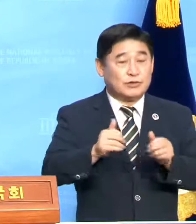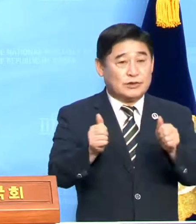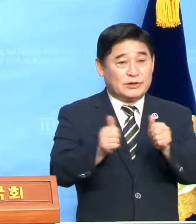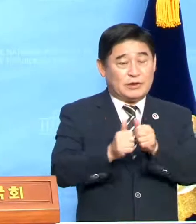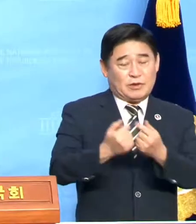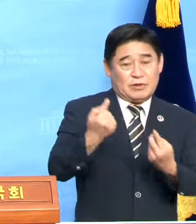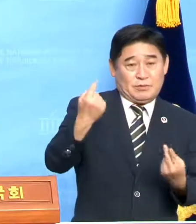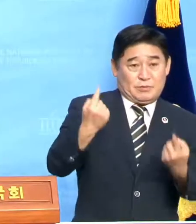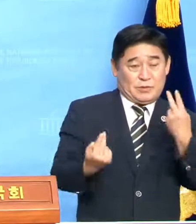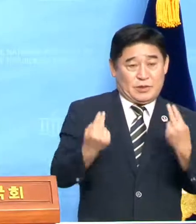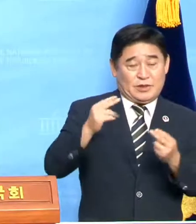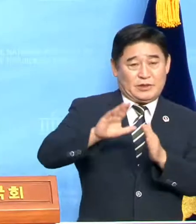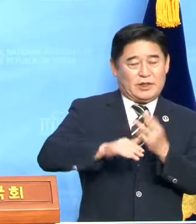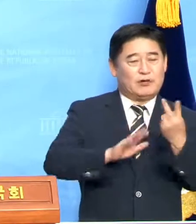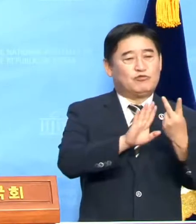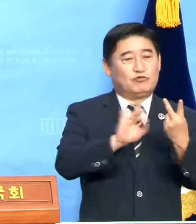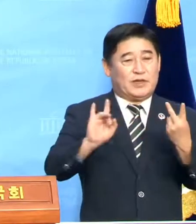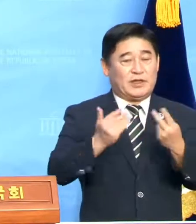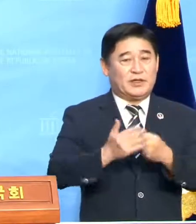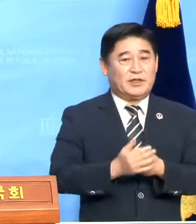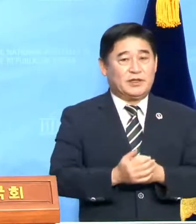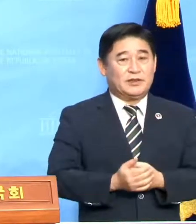구조 빈곤 율에 2배입니다